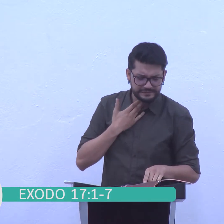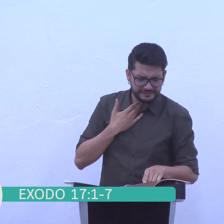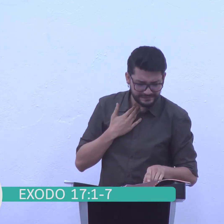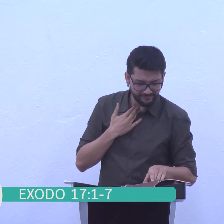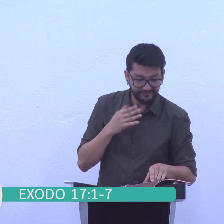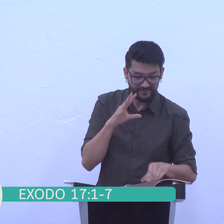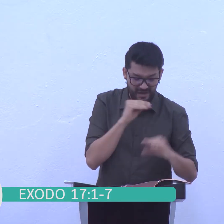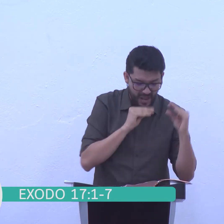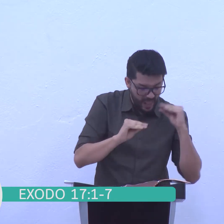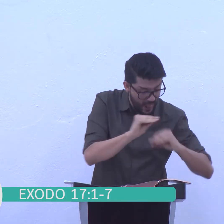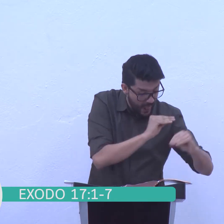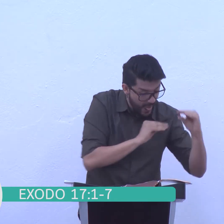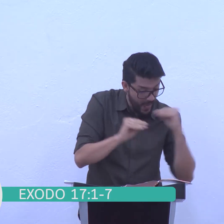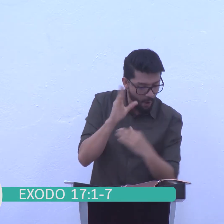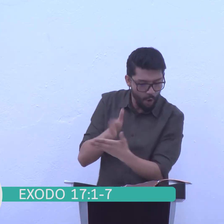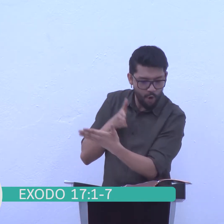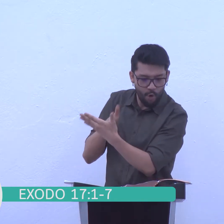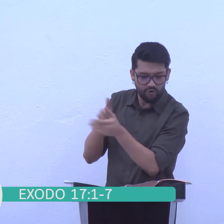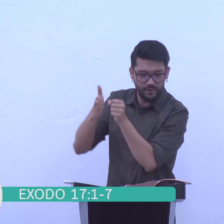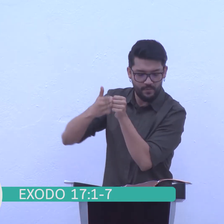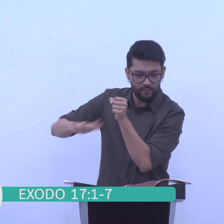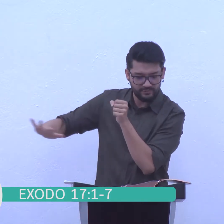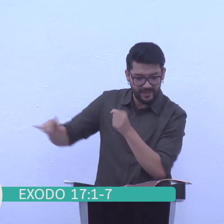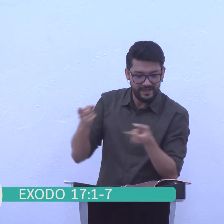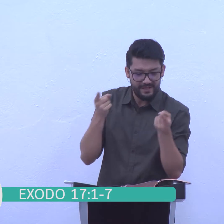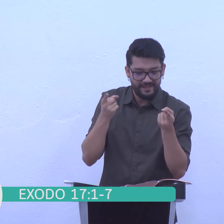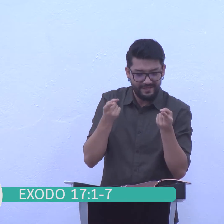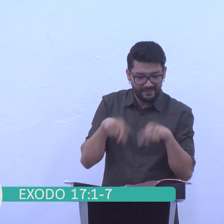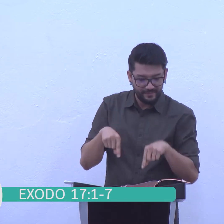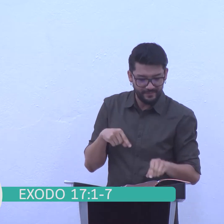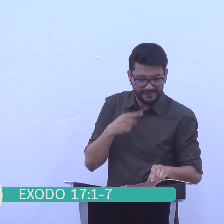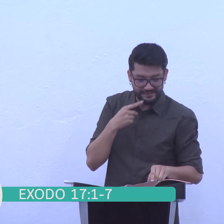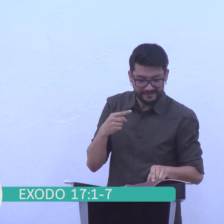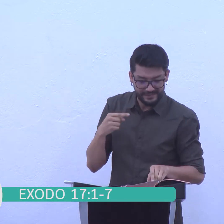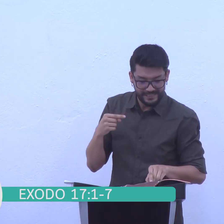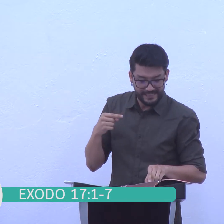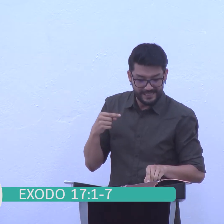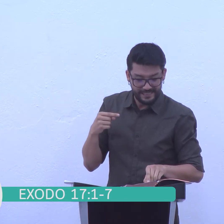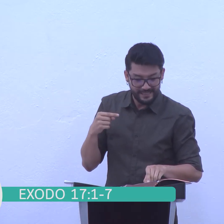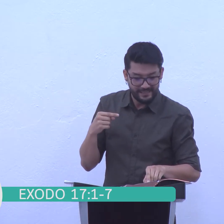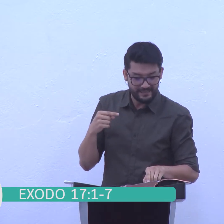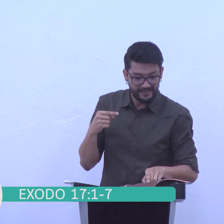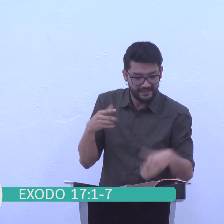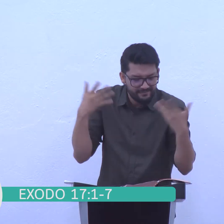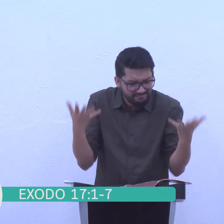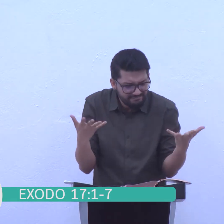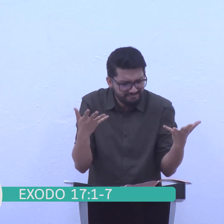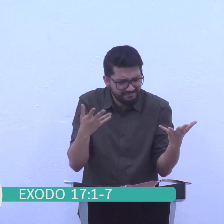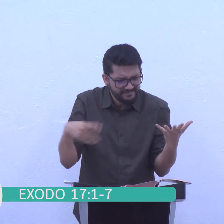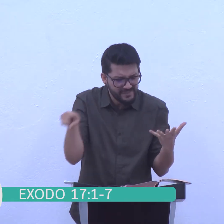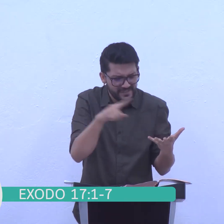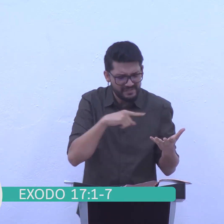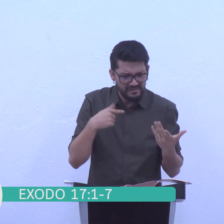nos hiciste subir de Egipto para matarnos de sed a nosotros, a nuestros hijos y a nuestros